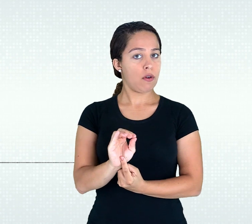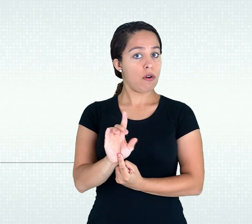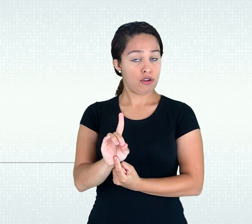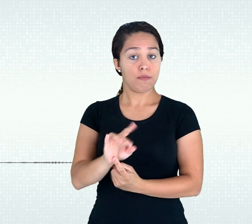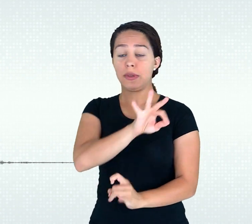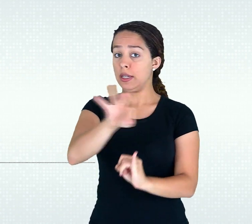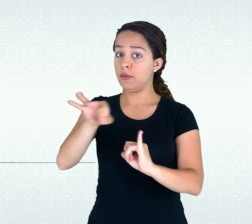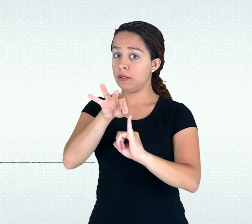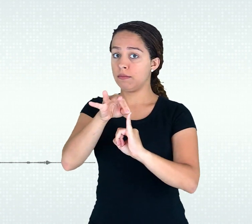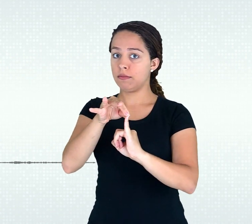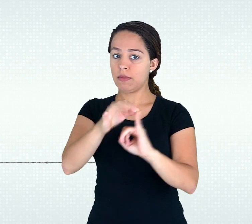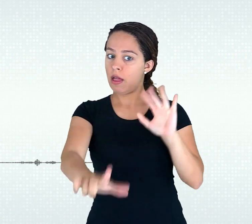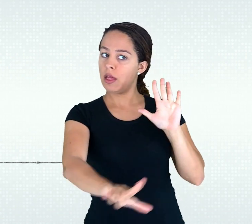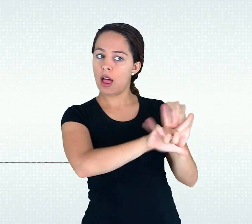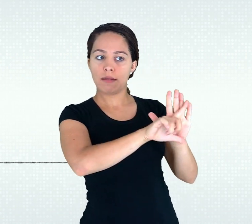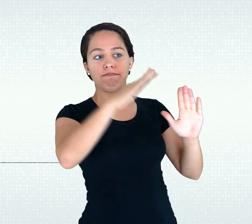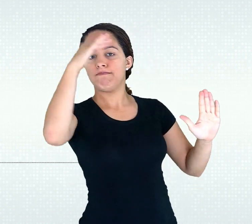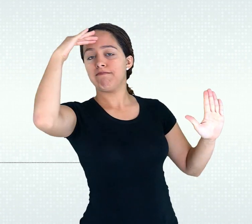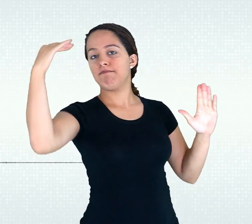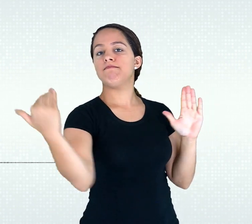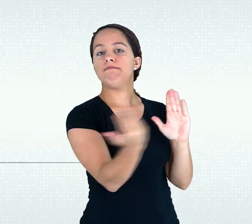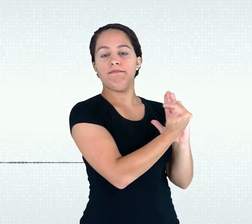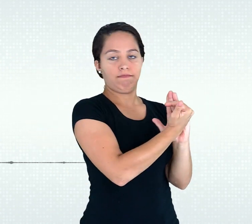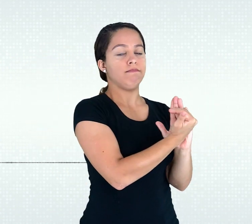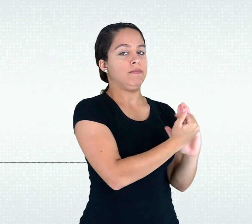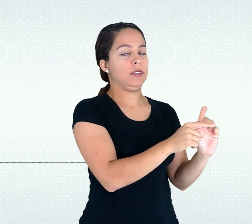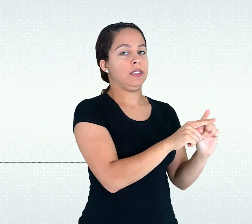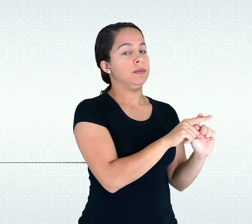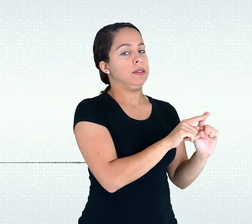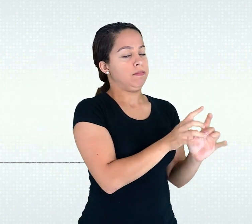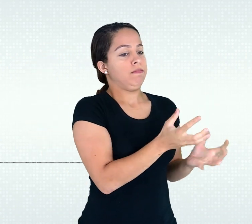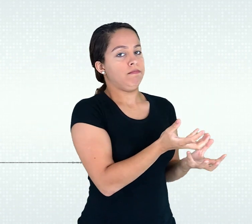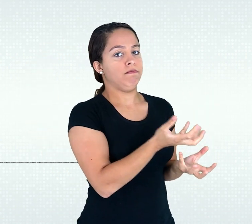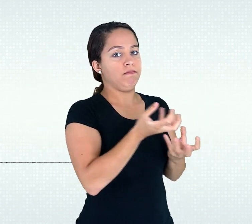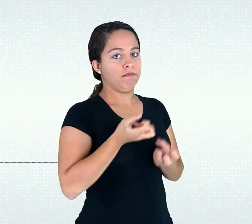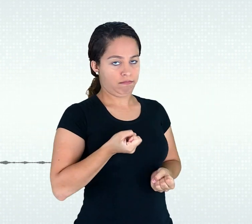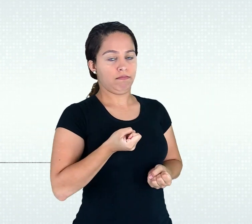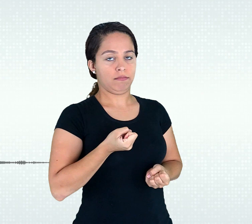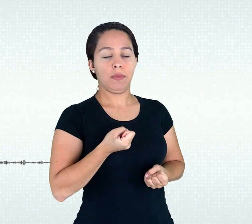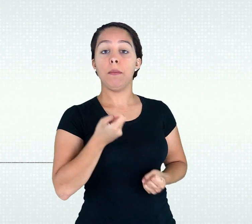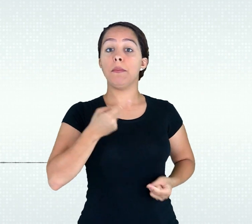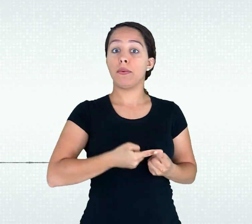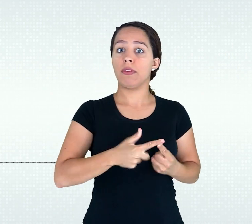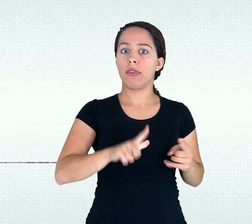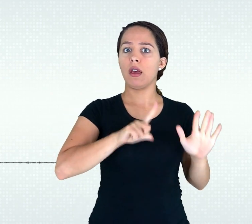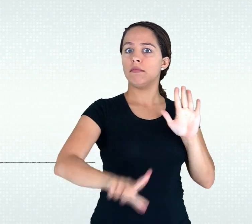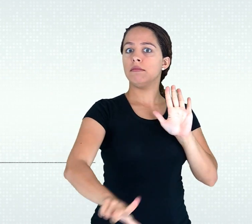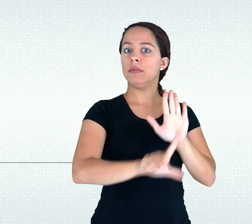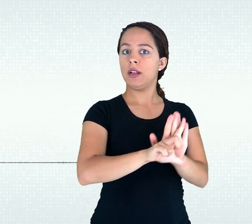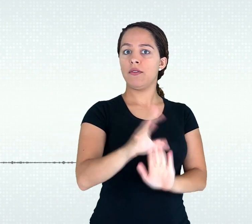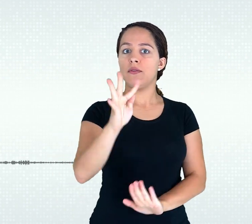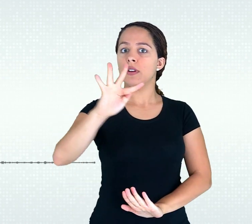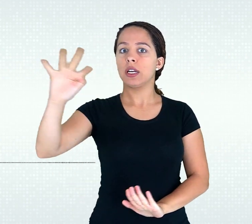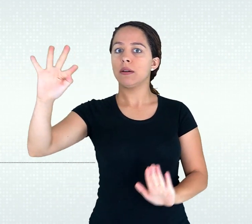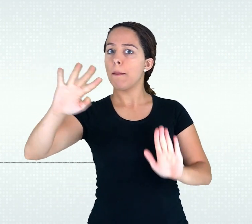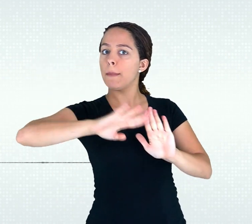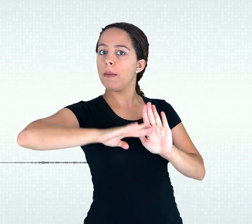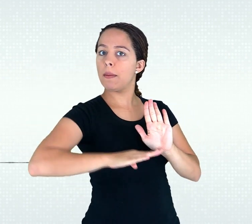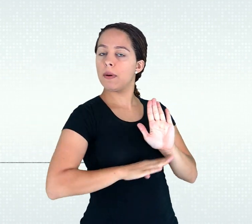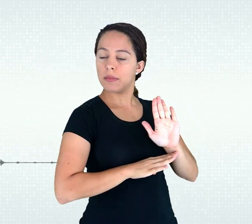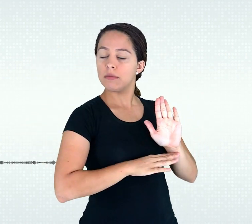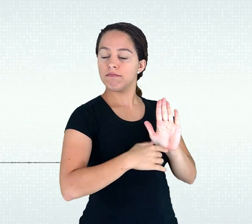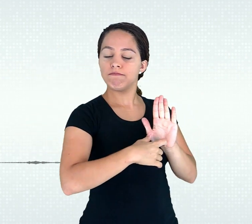legislação e acolhe sua orientação posicionando-se em consonância com o restante da legislação federal